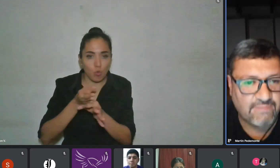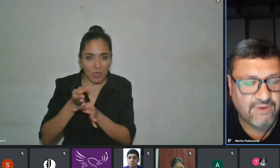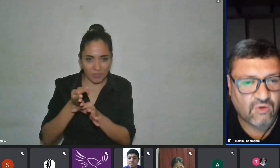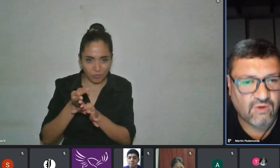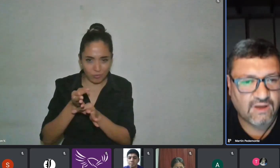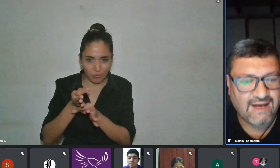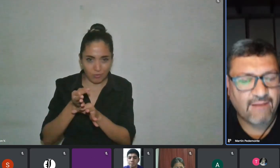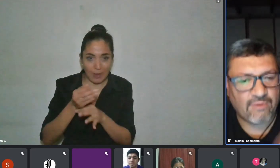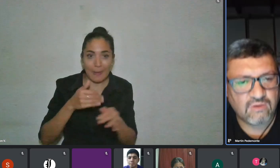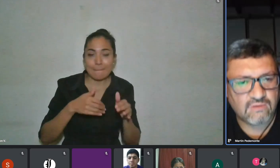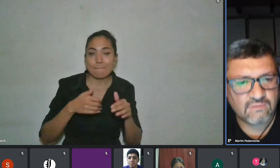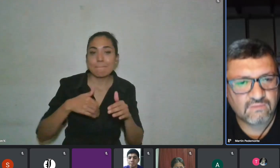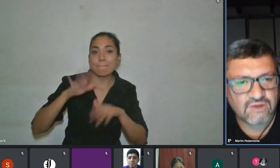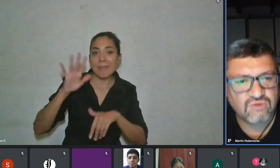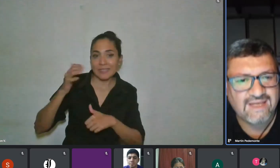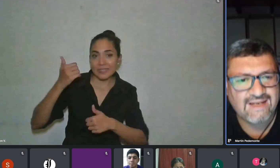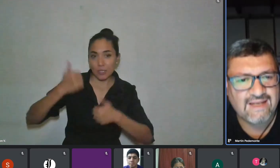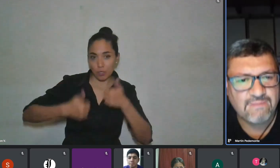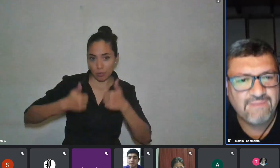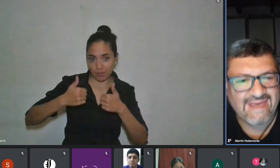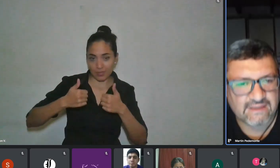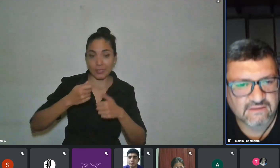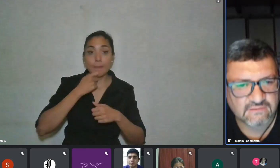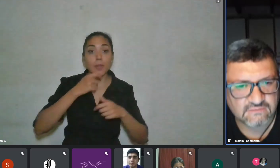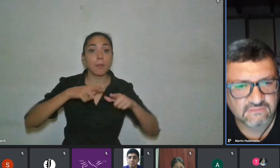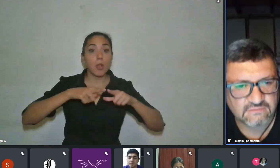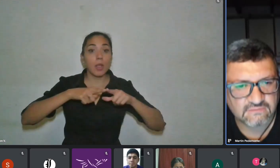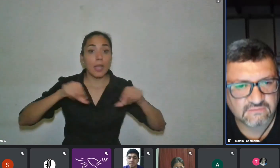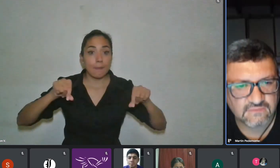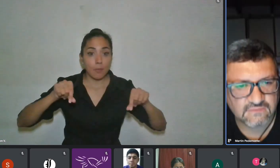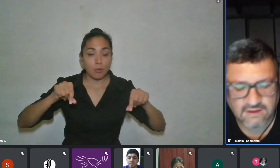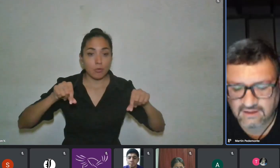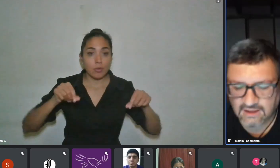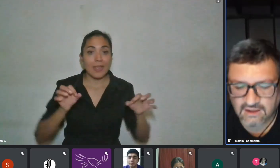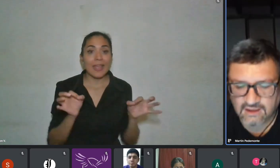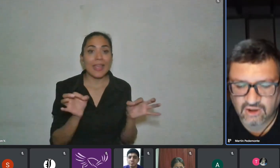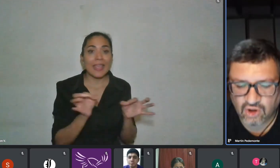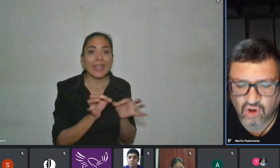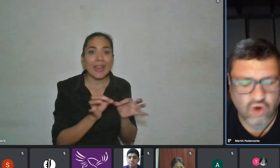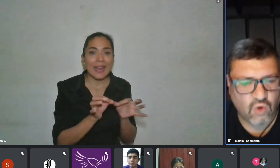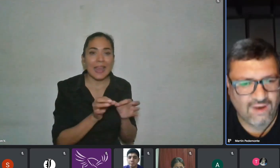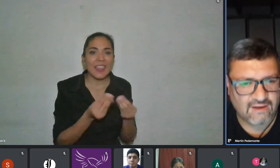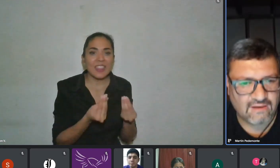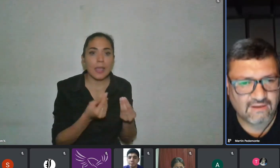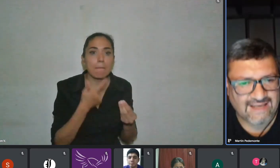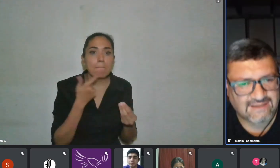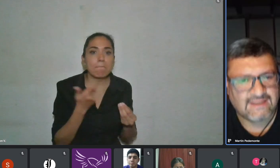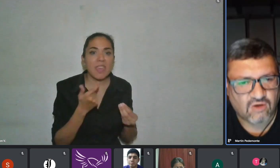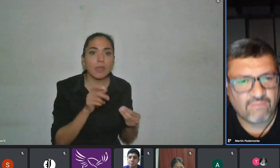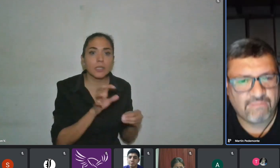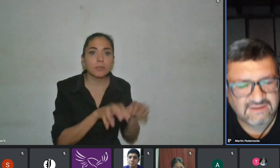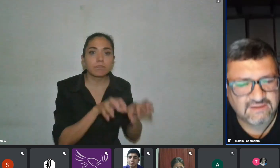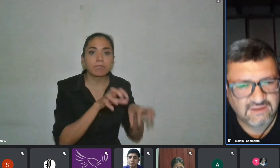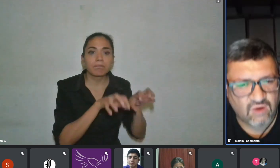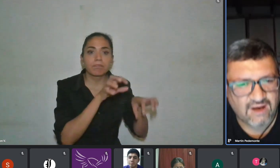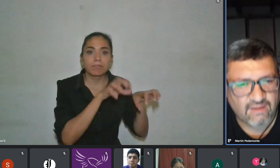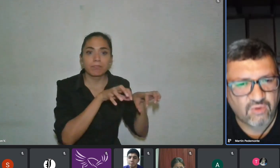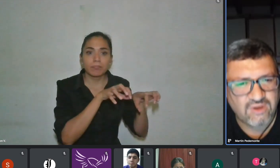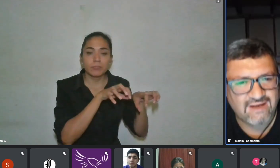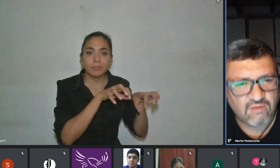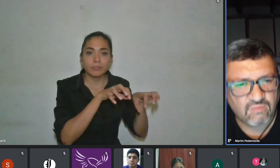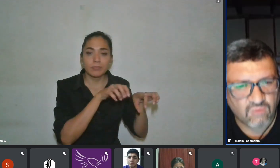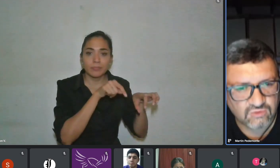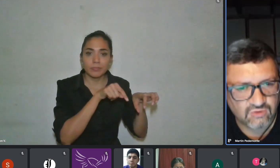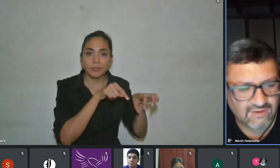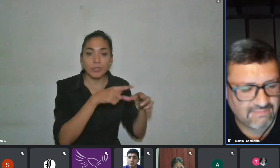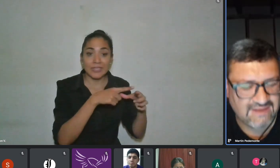ustedes sabían, pero Japón es una isla de piedras. Con lo cual, hacer competitivo a